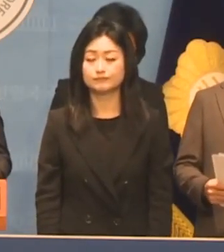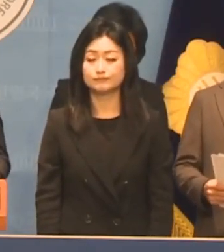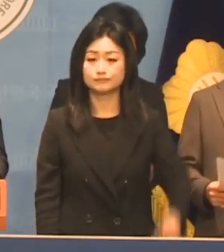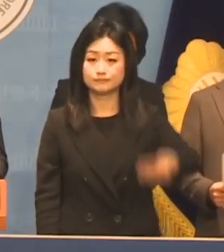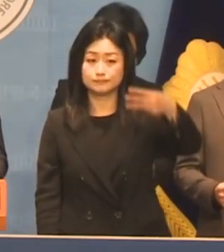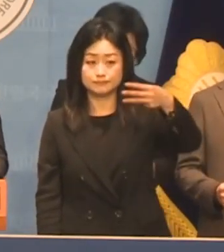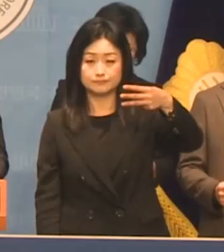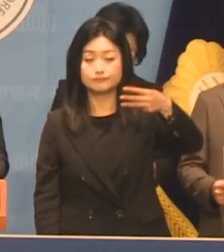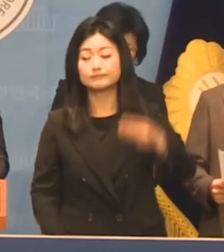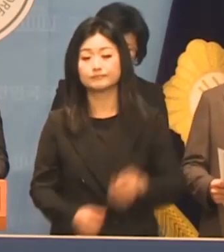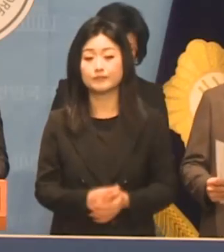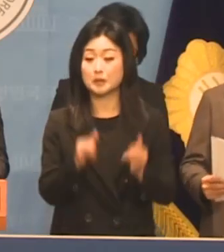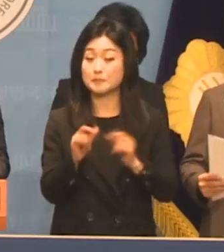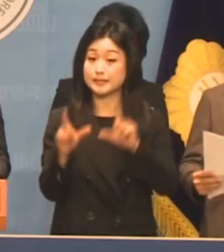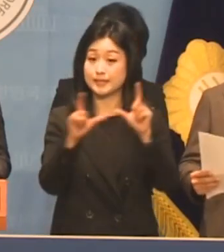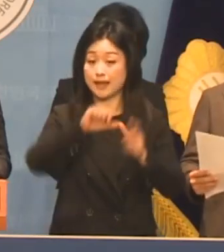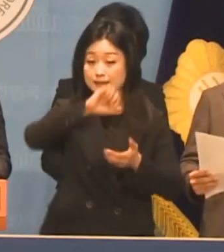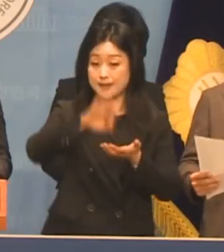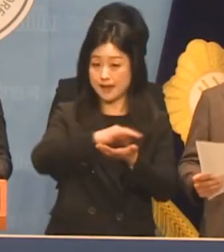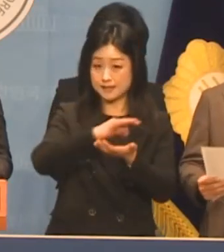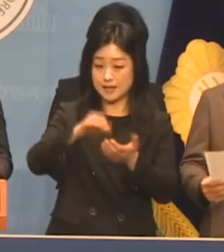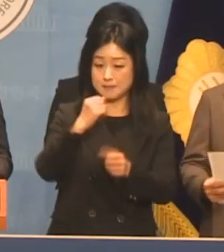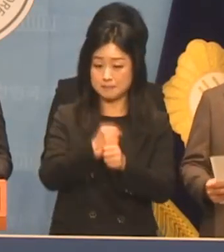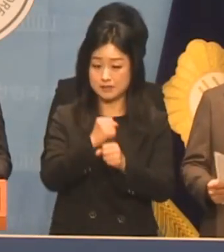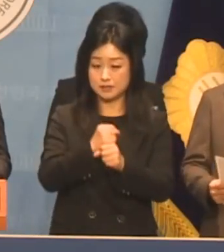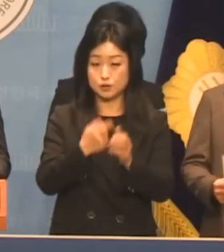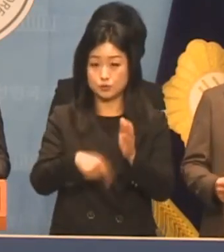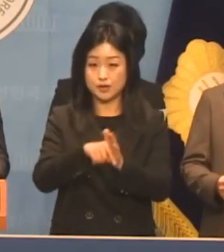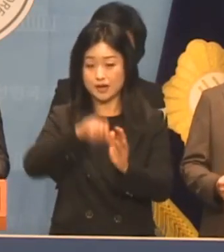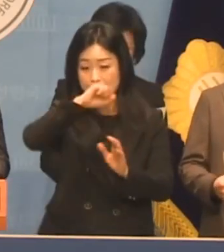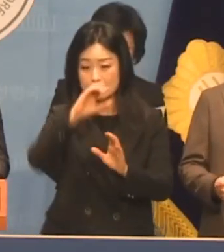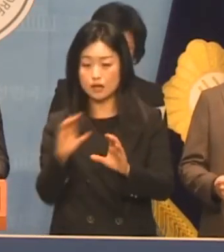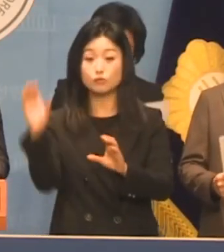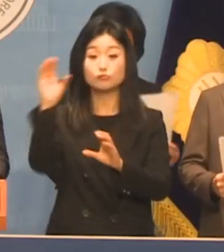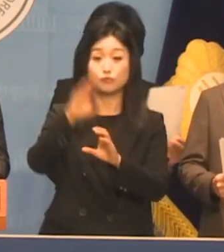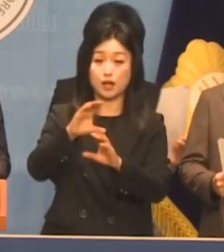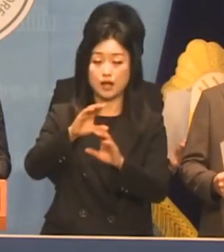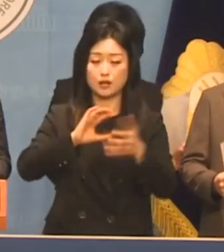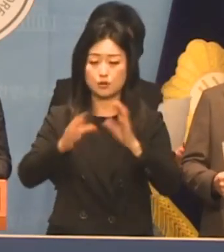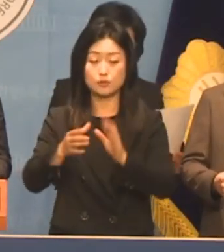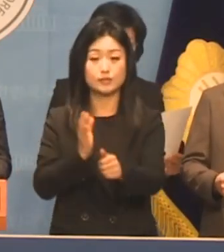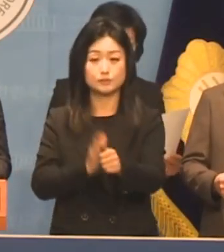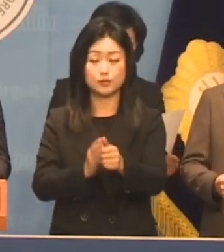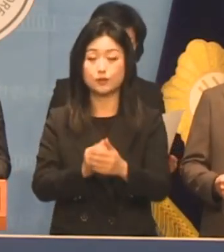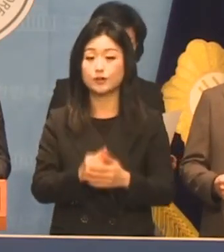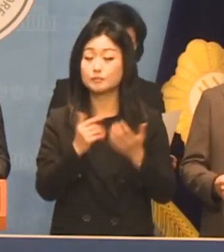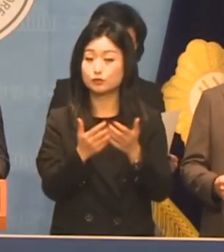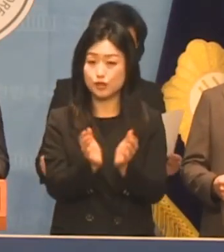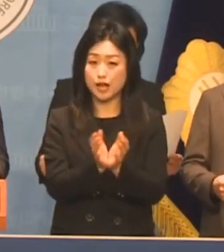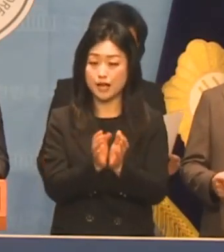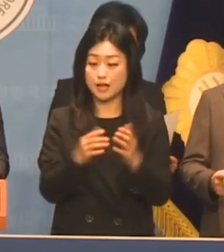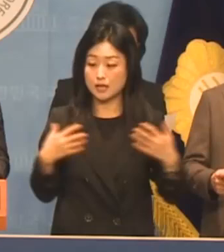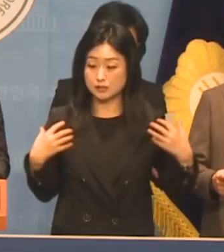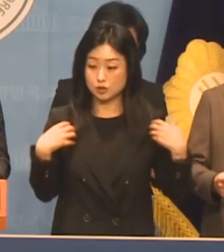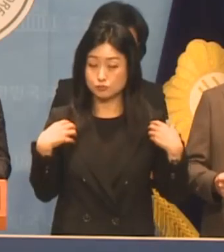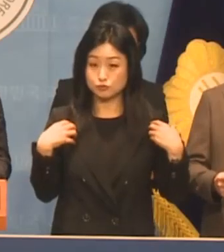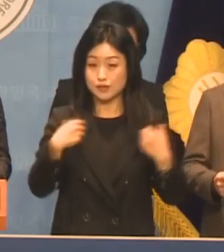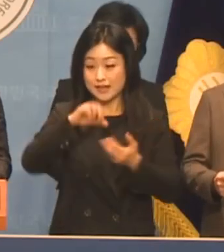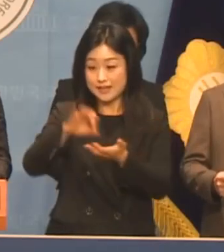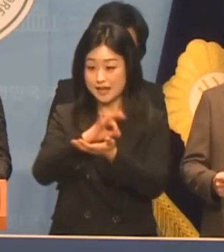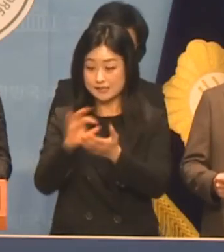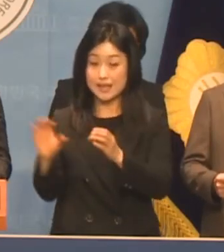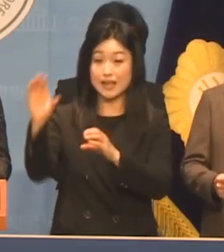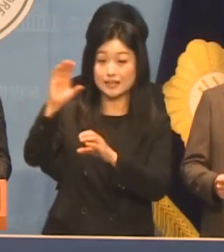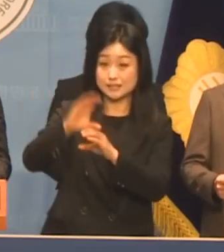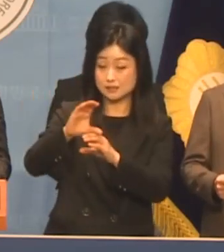셋째, 민생 예산 확보를 위한 추경 논의를 시작해야 합니다. 더불어민주당은 정부가 민생 예산 증액에